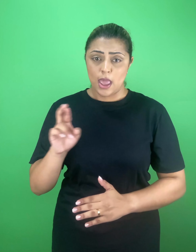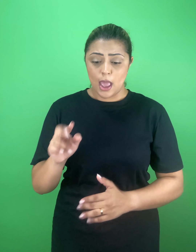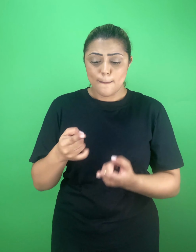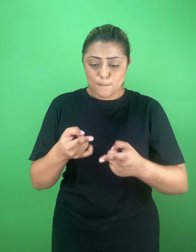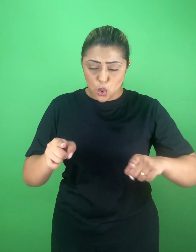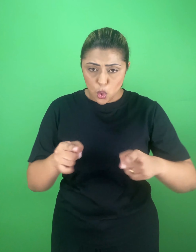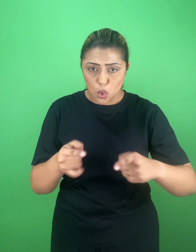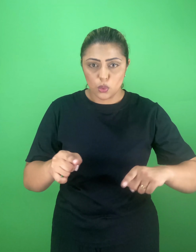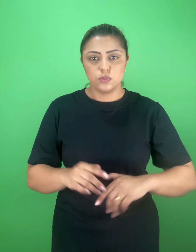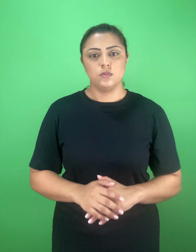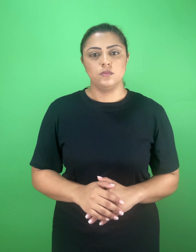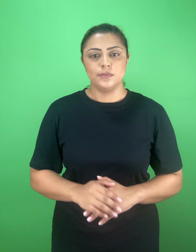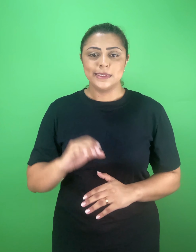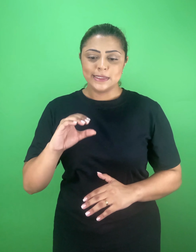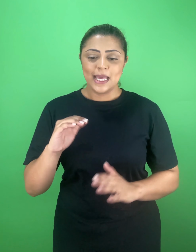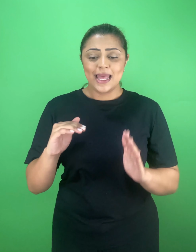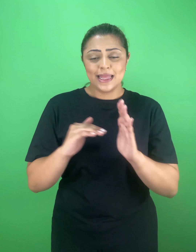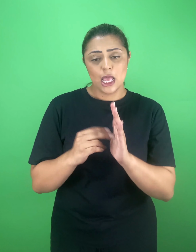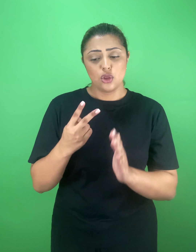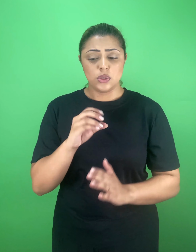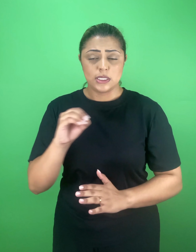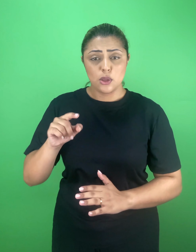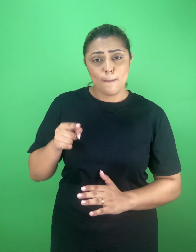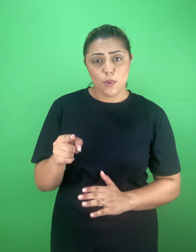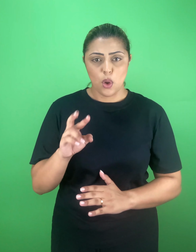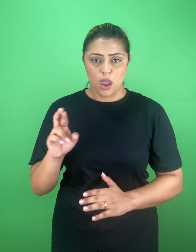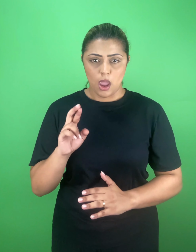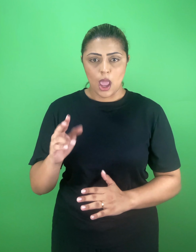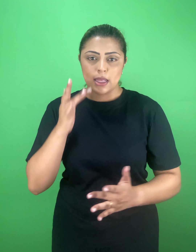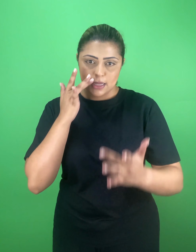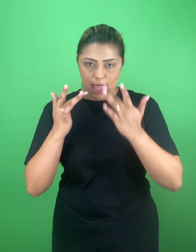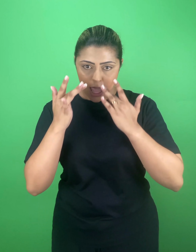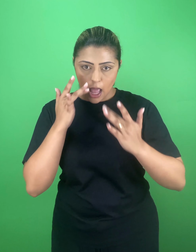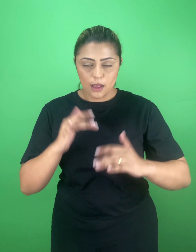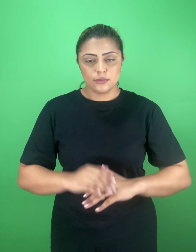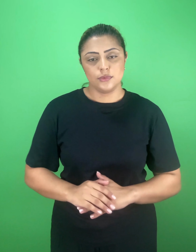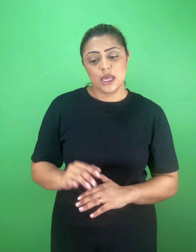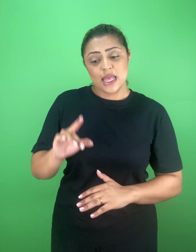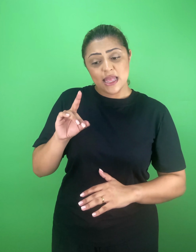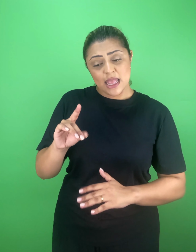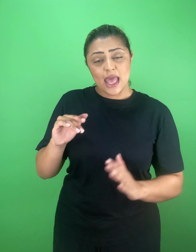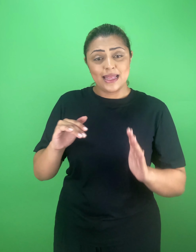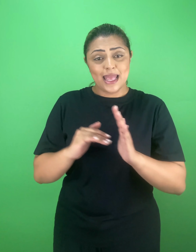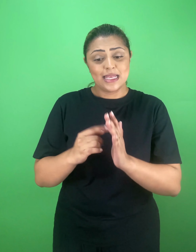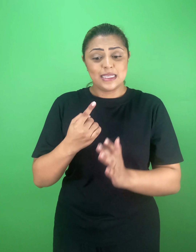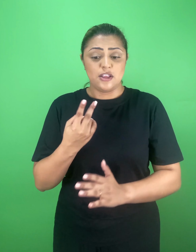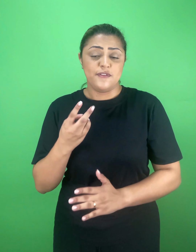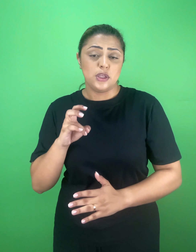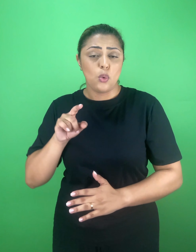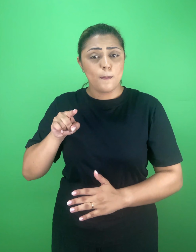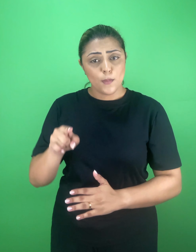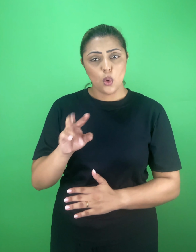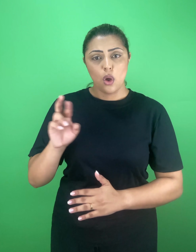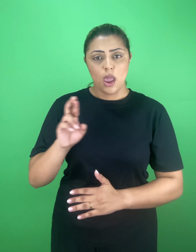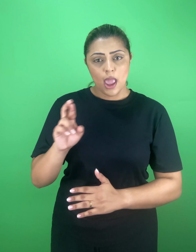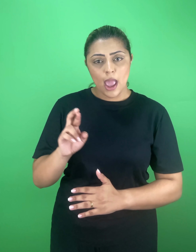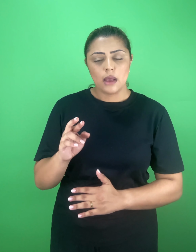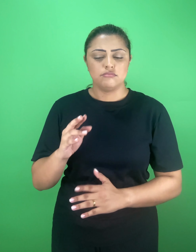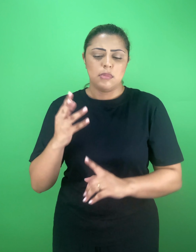C. Até R$ 200.000 para teatro D. Até R$.000 para artes plásticas